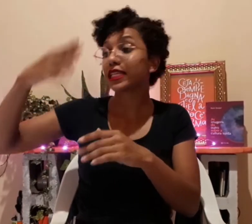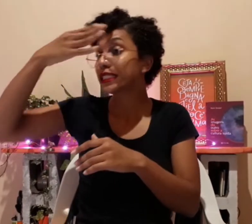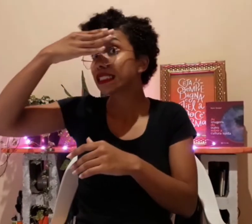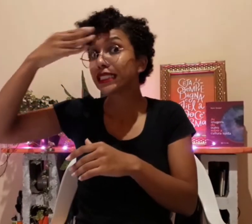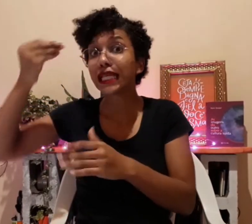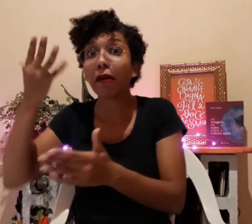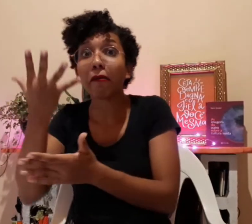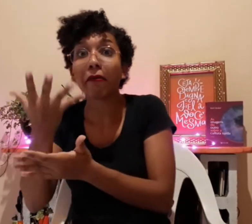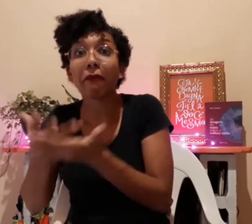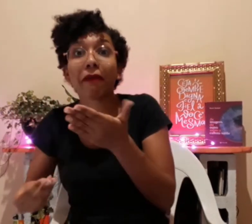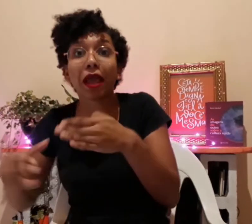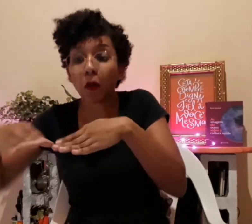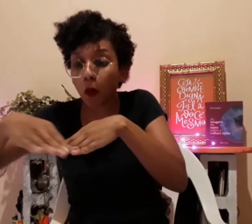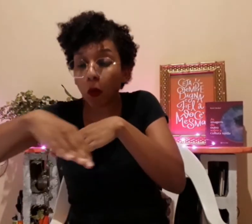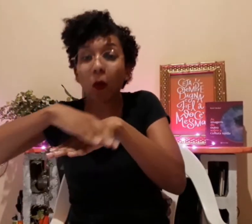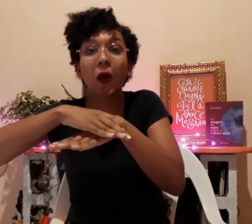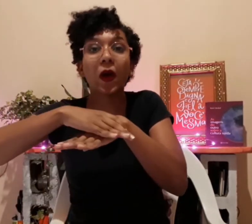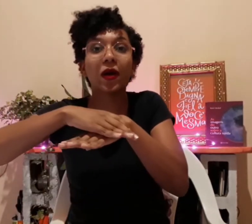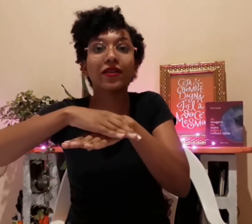O sapato, gente.